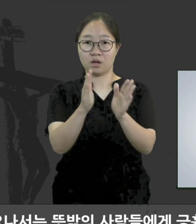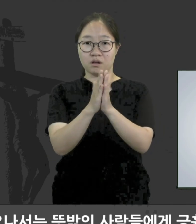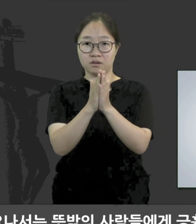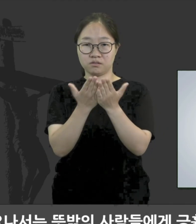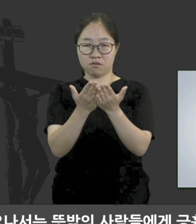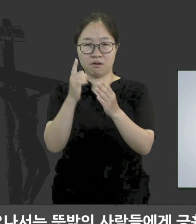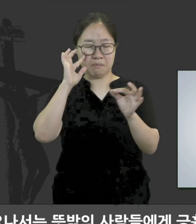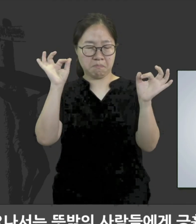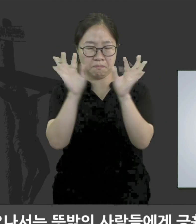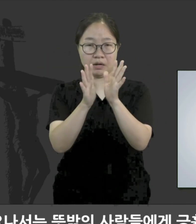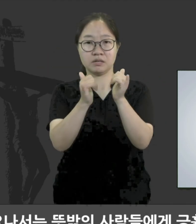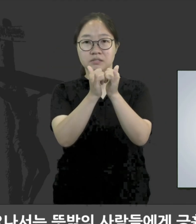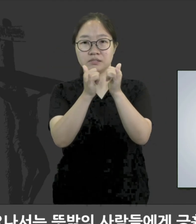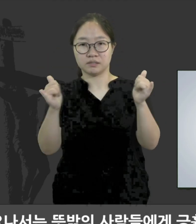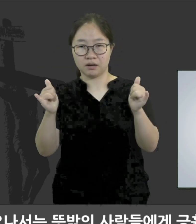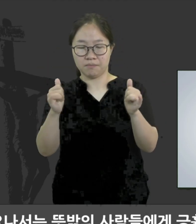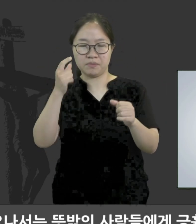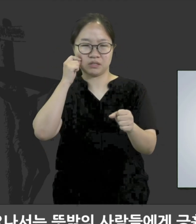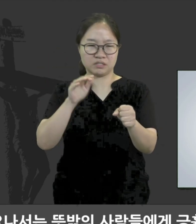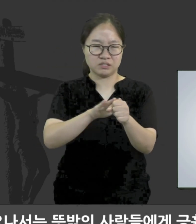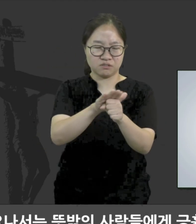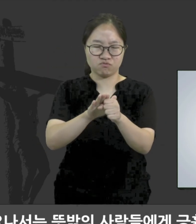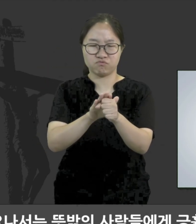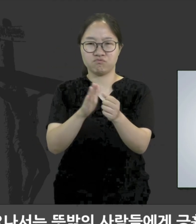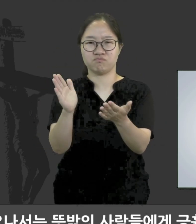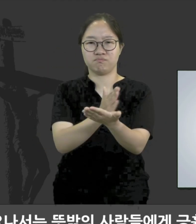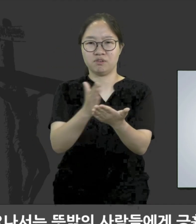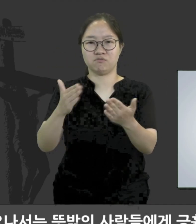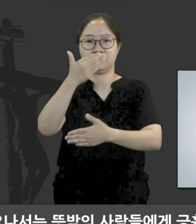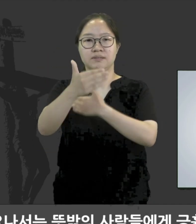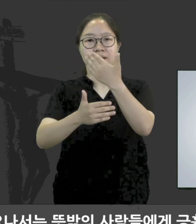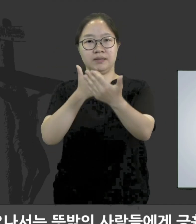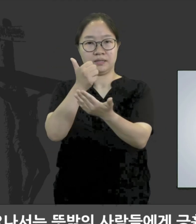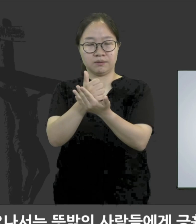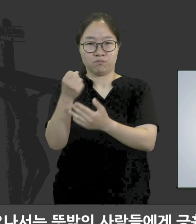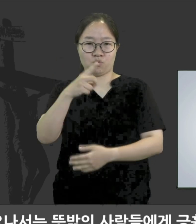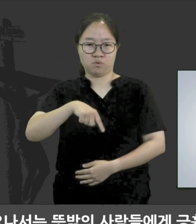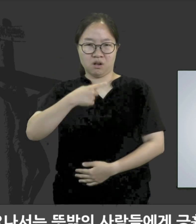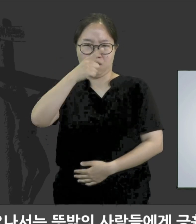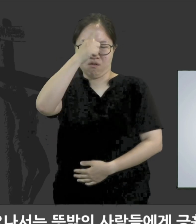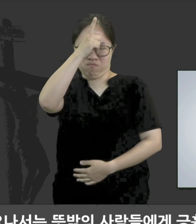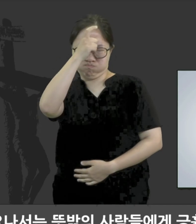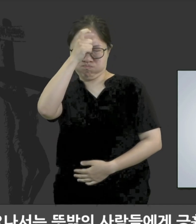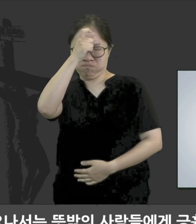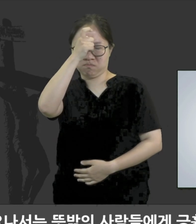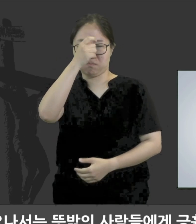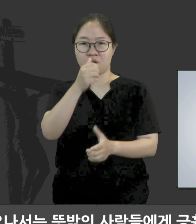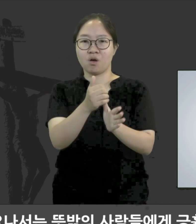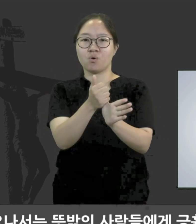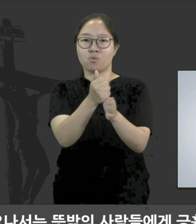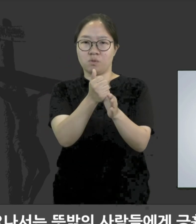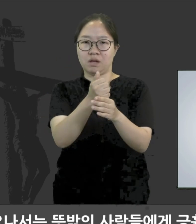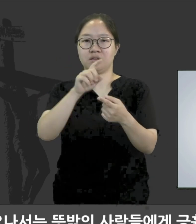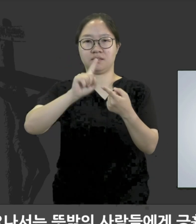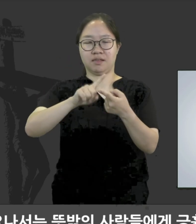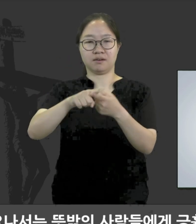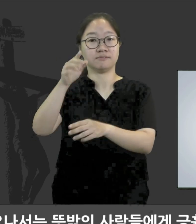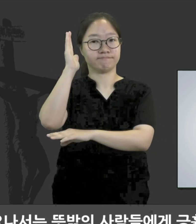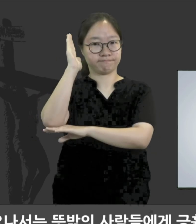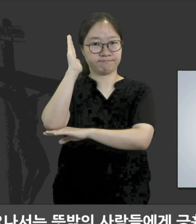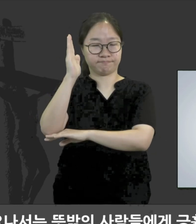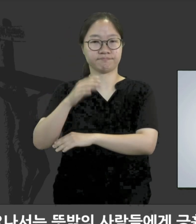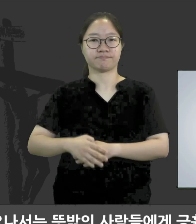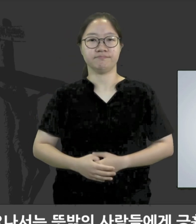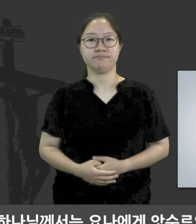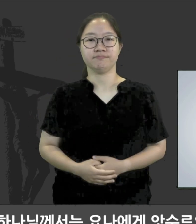요나서는 뜻밖의 사람들에게 긍휼을 베푸시는 하나님과 자기 의에 빠진 고집스러운 선지자 요나에 대한